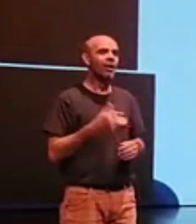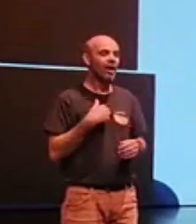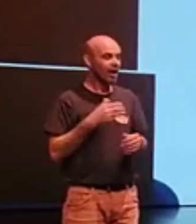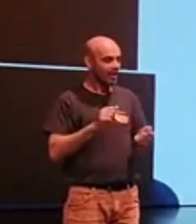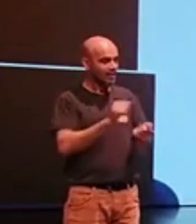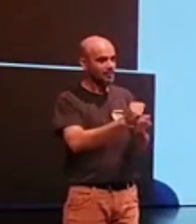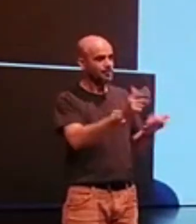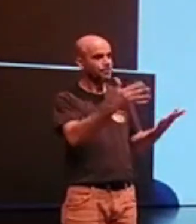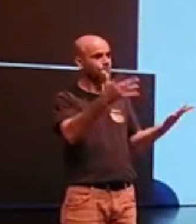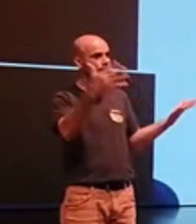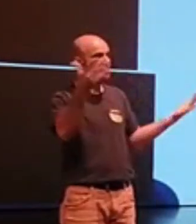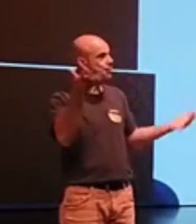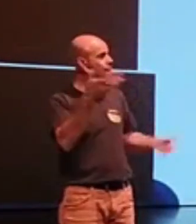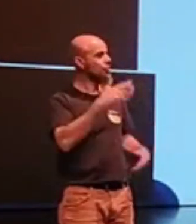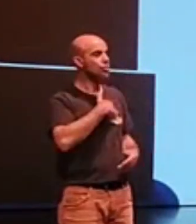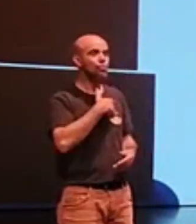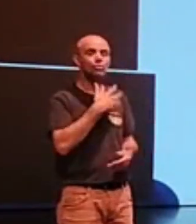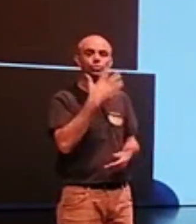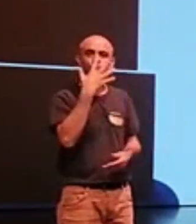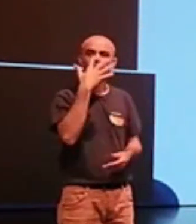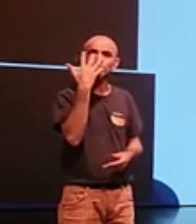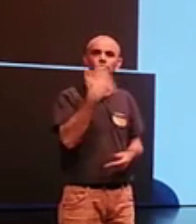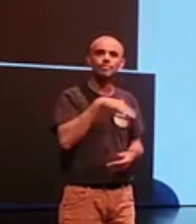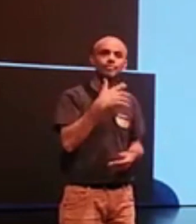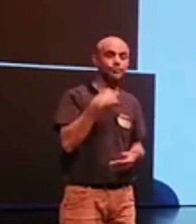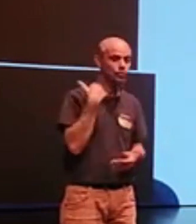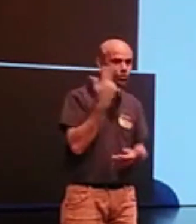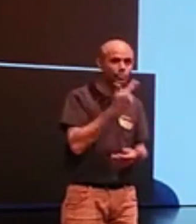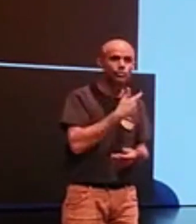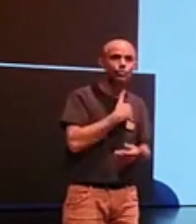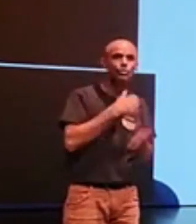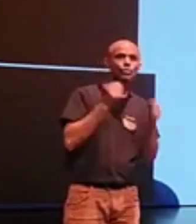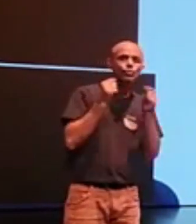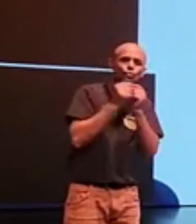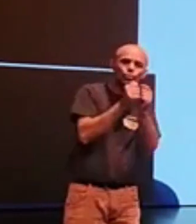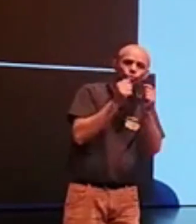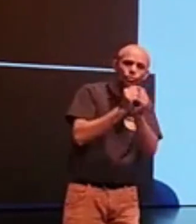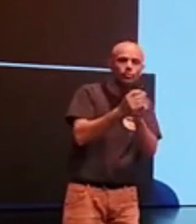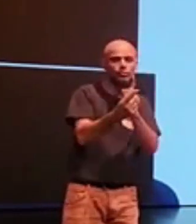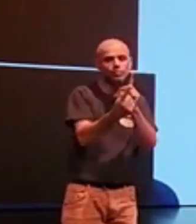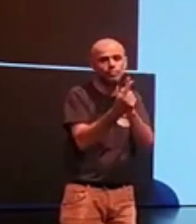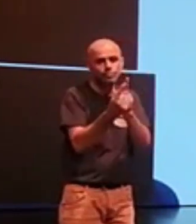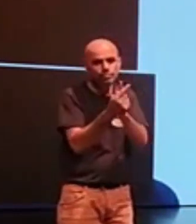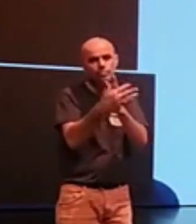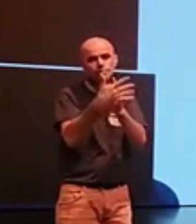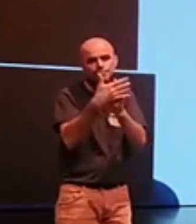milagre, tá? Então eu gostaria de falar para vocês que nós cirurgiões estamos sempre ao lado do paciente.